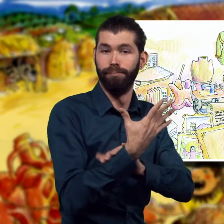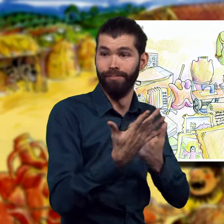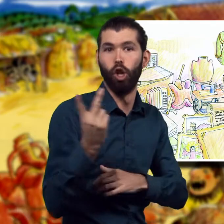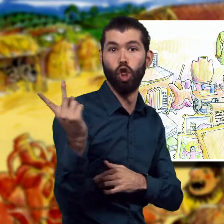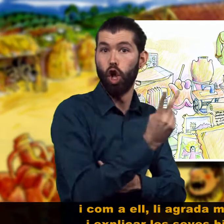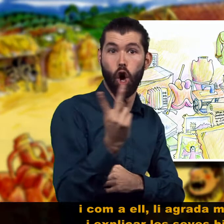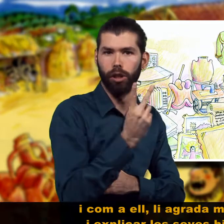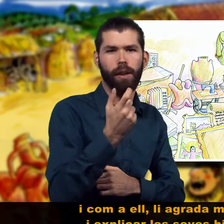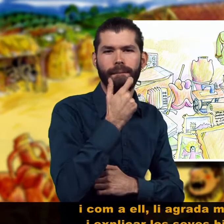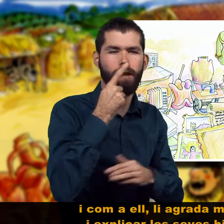les seves històries a tothom.